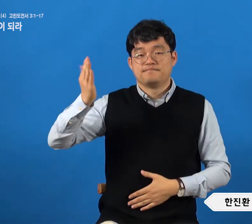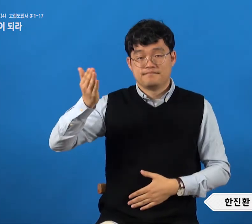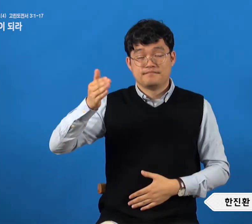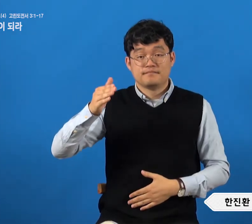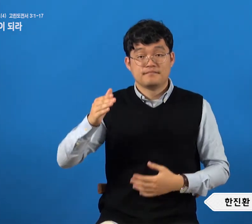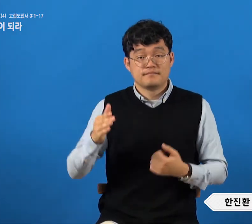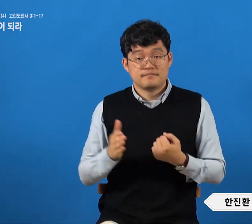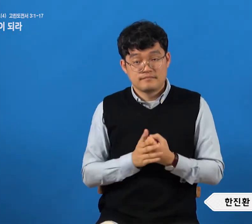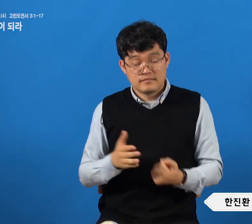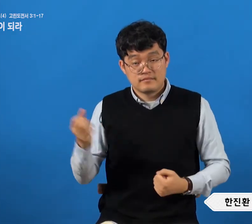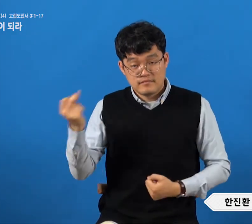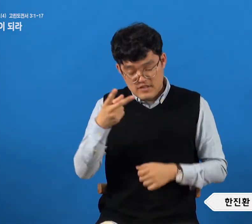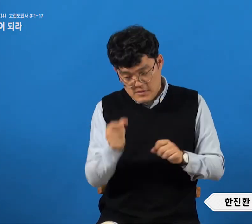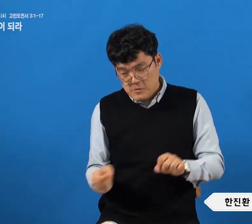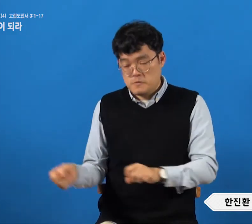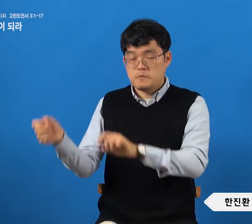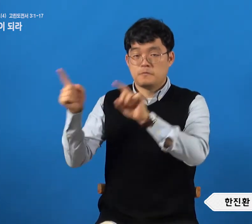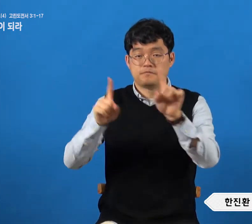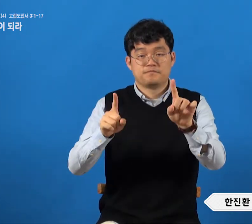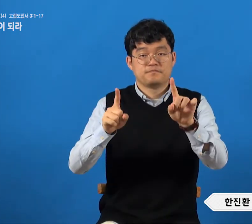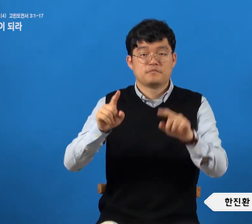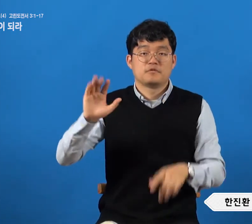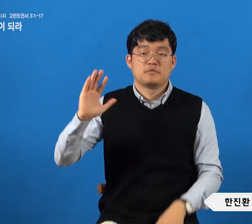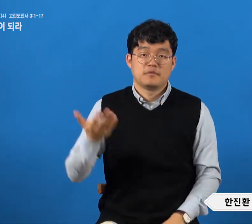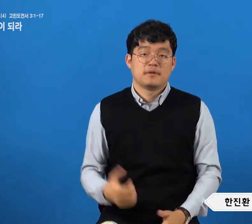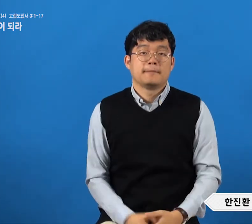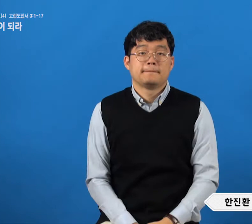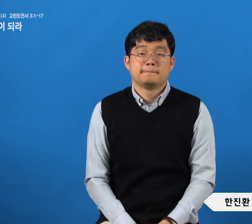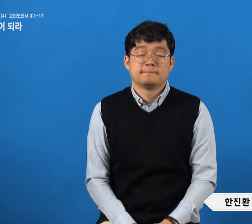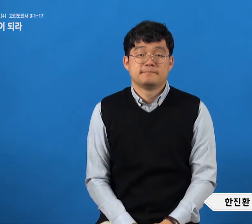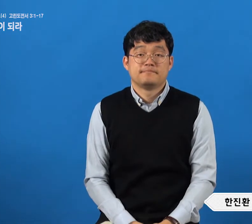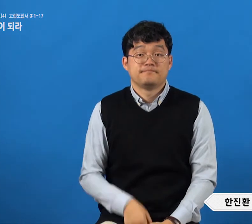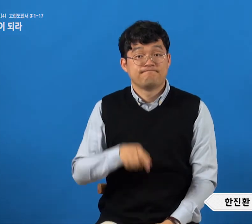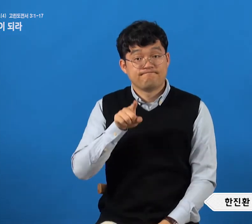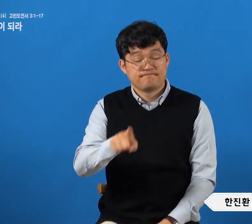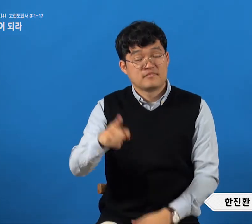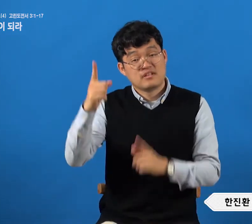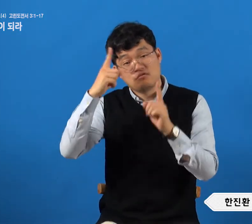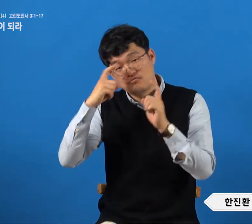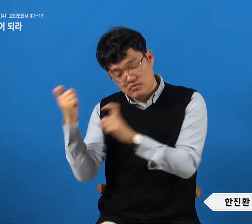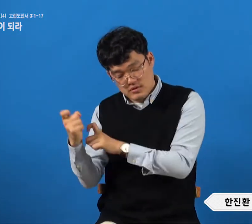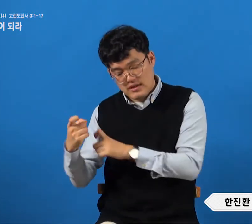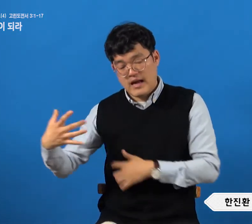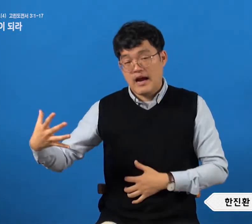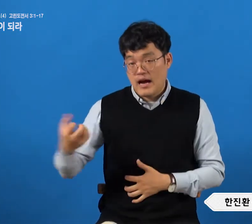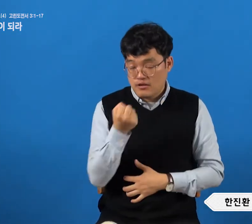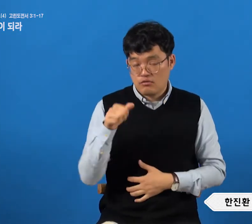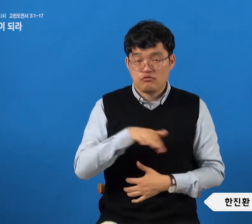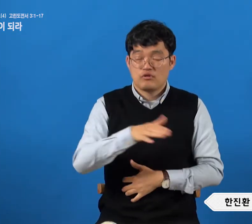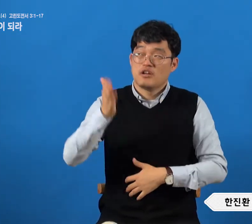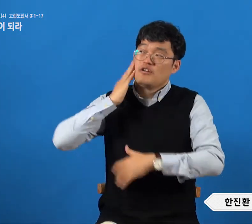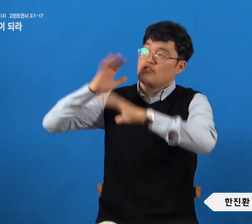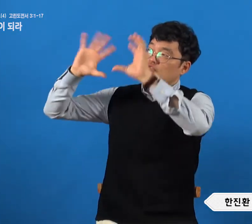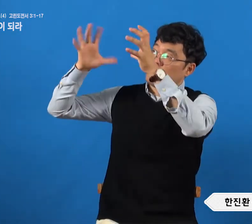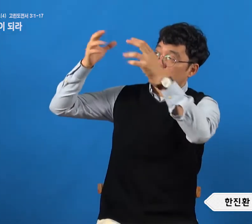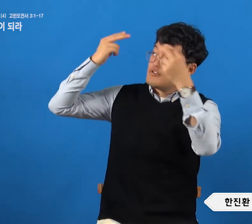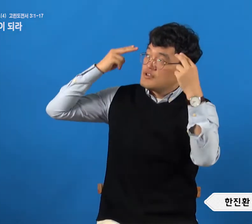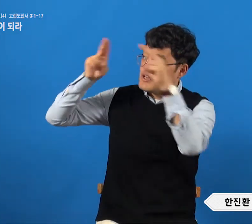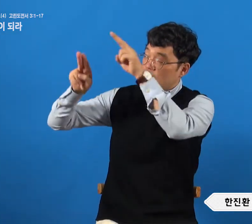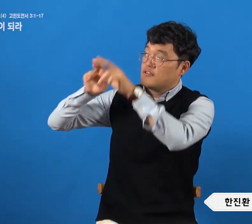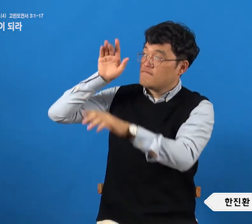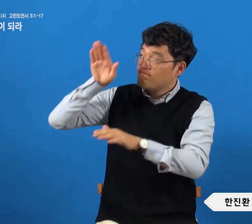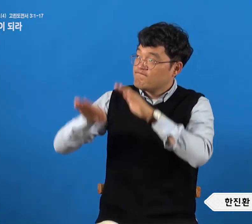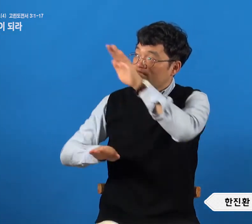되는 것이죠. 그래서 다시 일어서게 되는 것입니다. 그 추억들을 안고 우리는 천국을